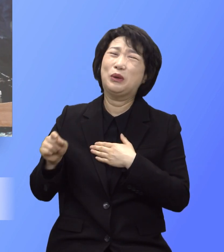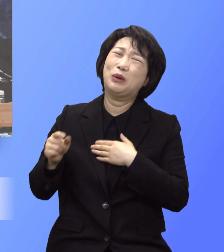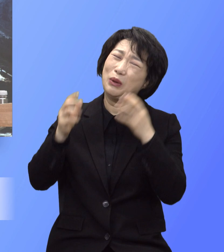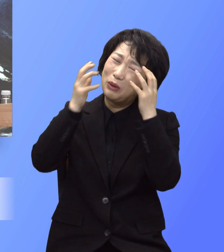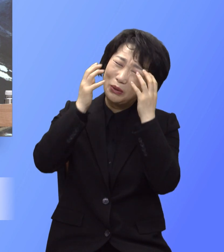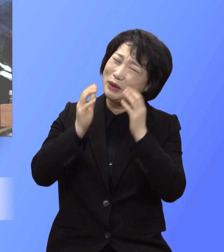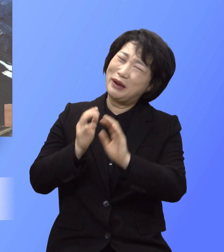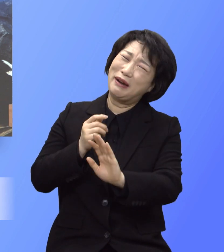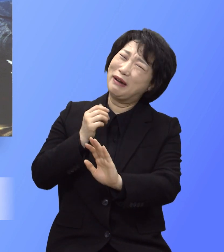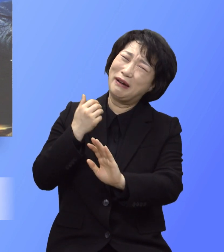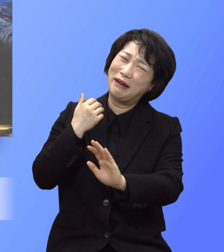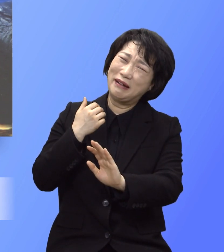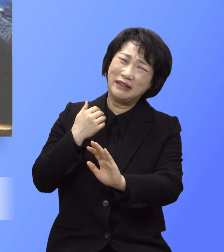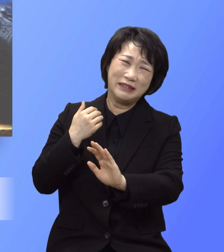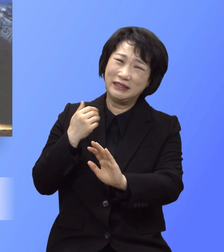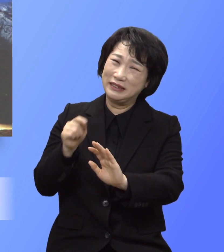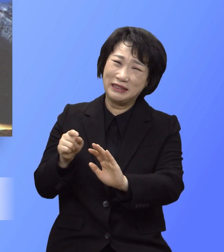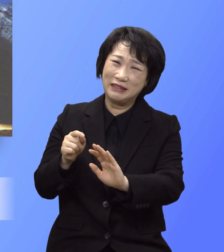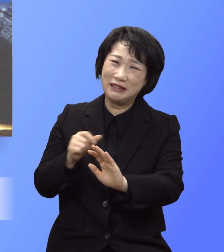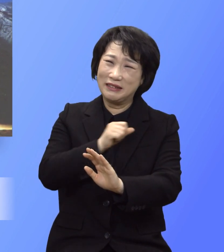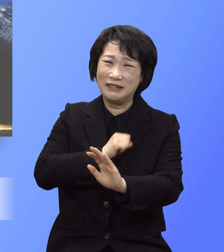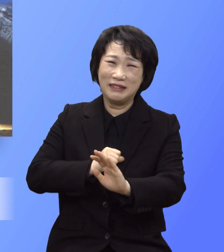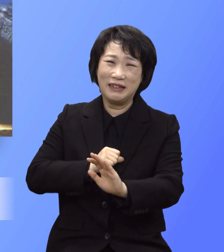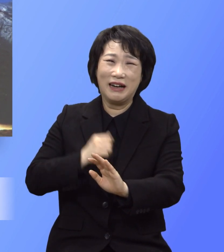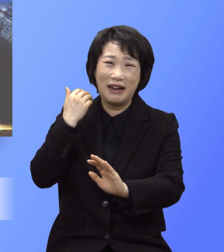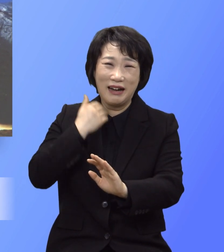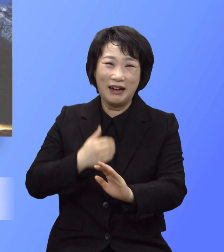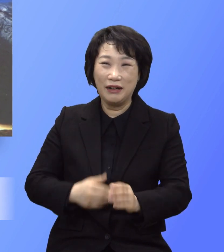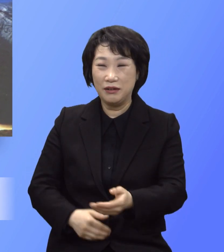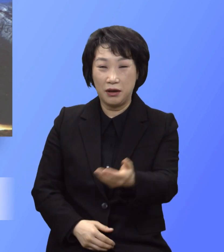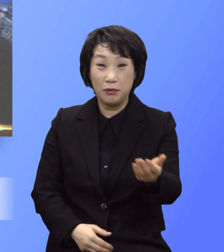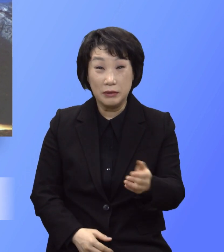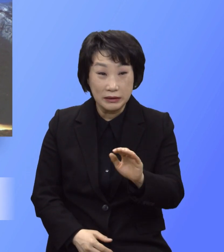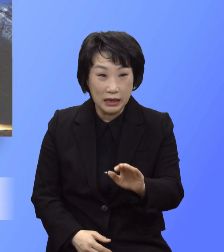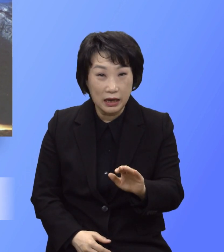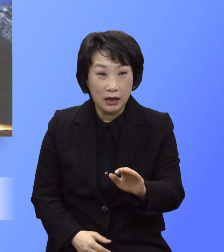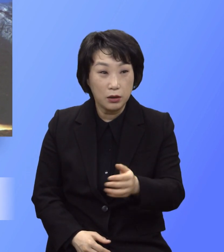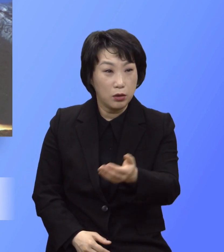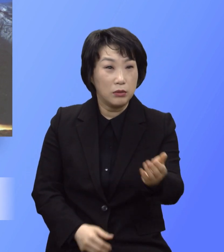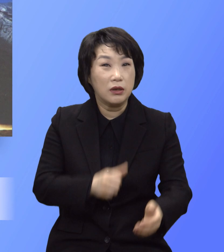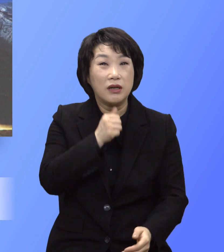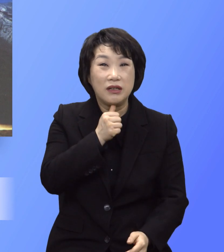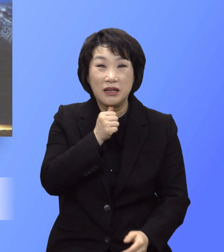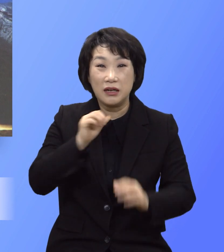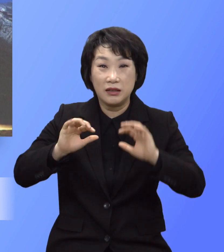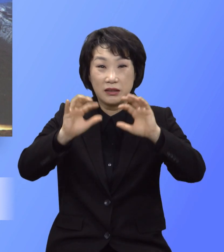견뎌요. 예. 여러분, 저 가난한 나라 가보세요.